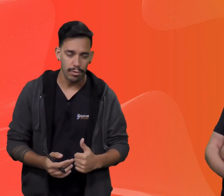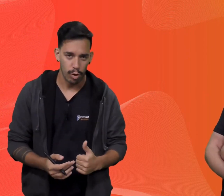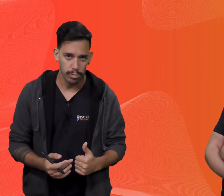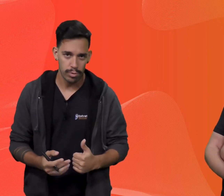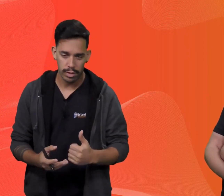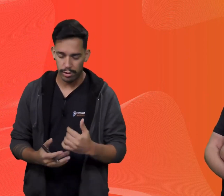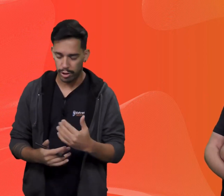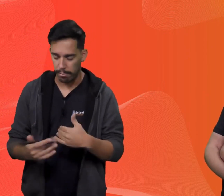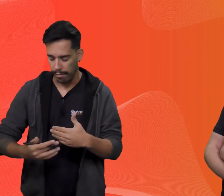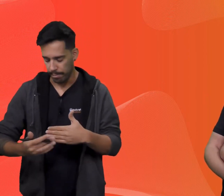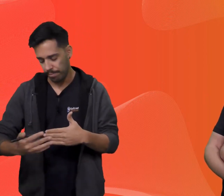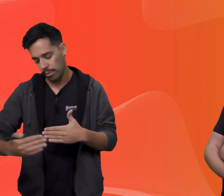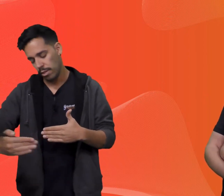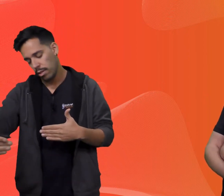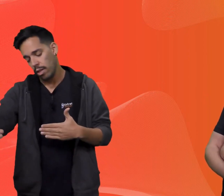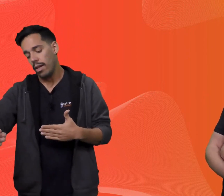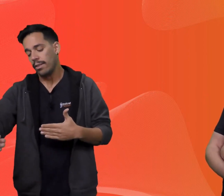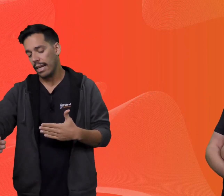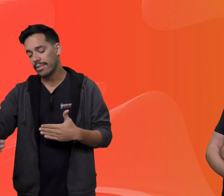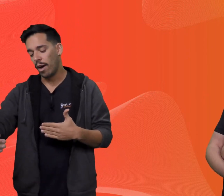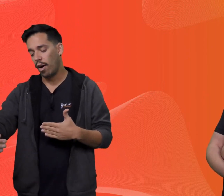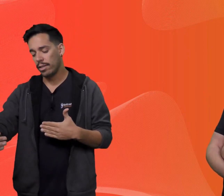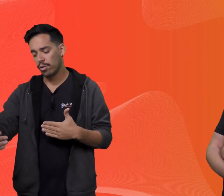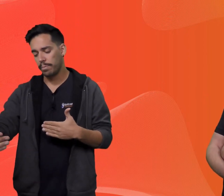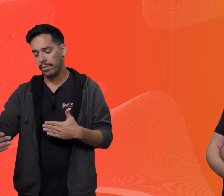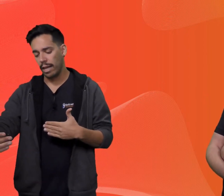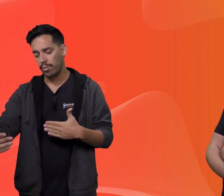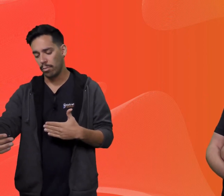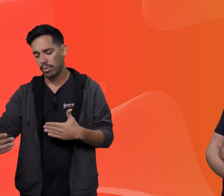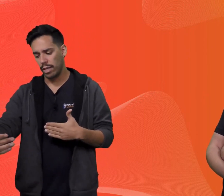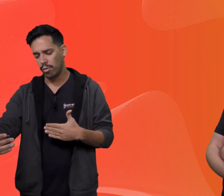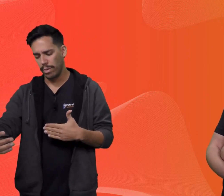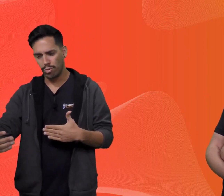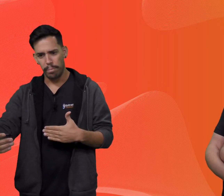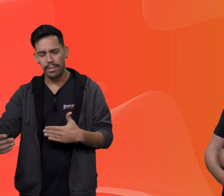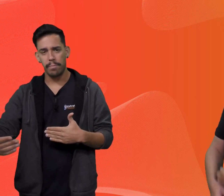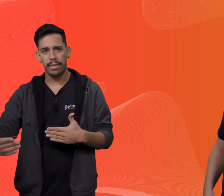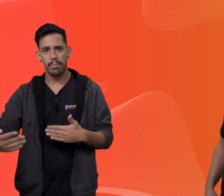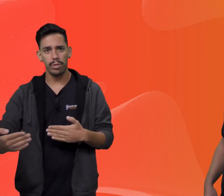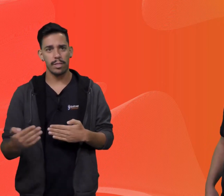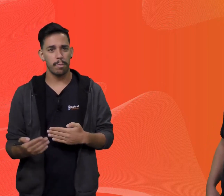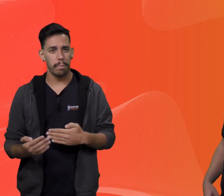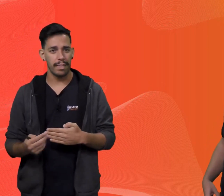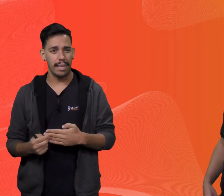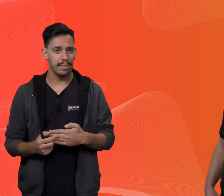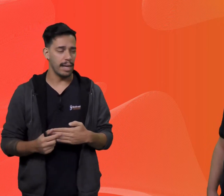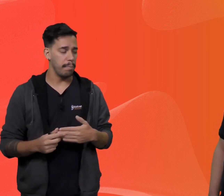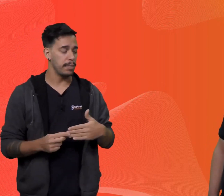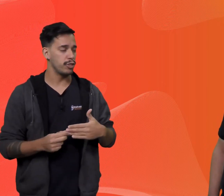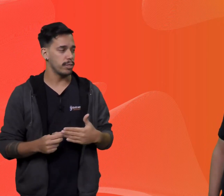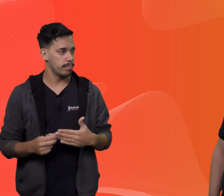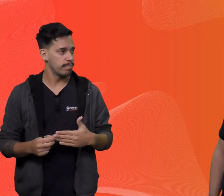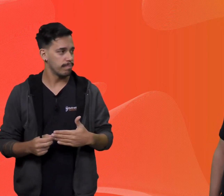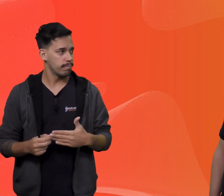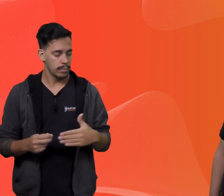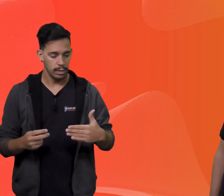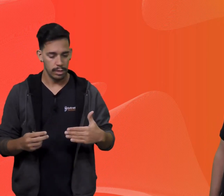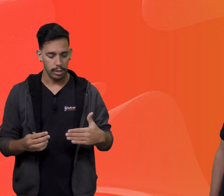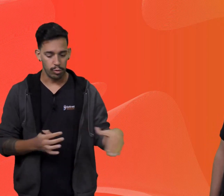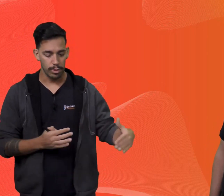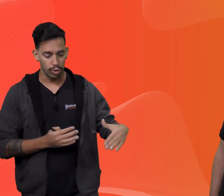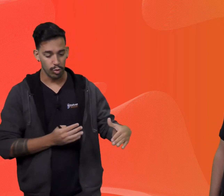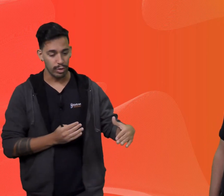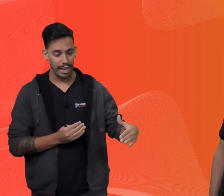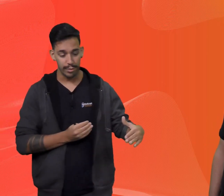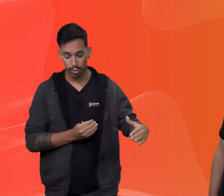pesos atômicos que ele chamava. Nessa ordem dos pesos atômicos, ele começou a perceber que muitas das propriedades se repetiam.